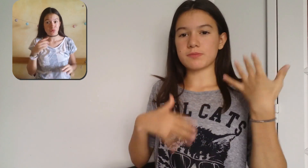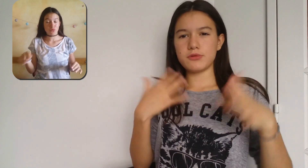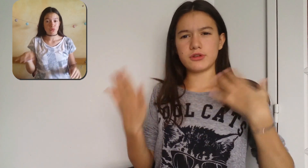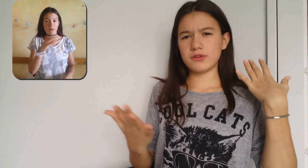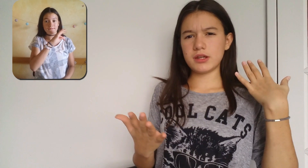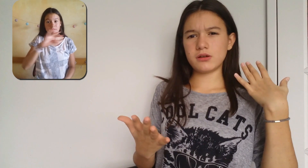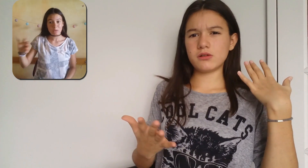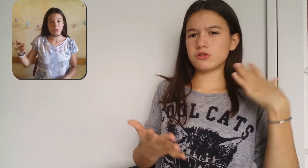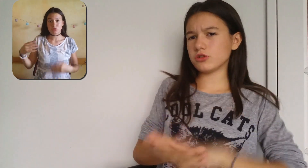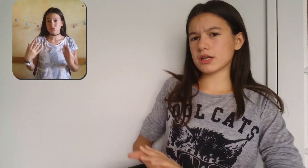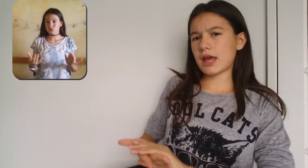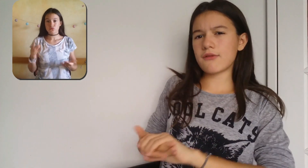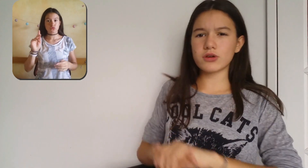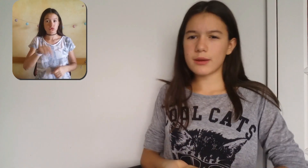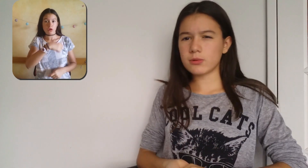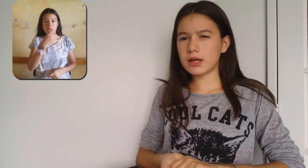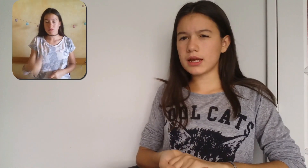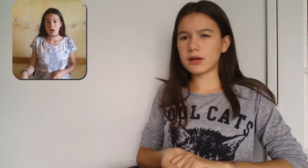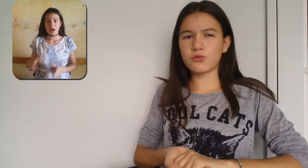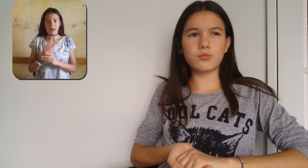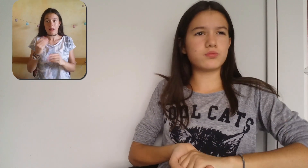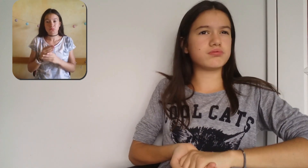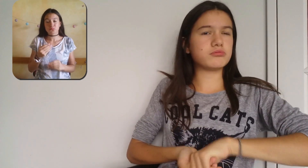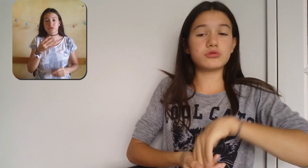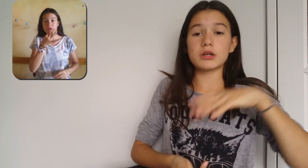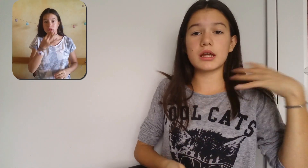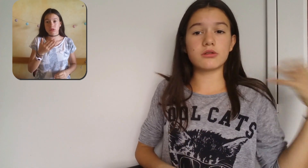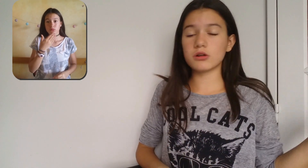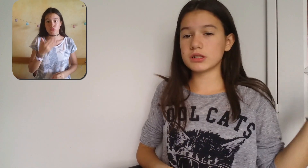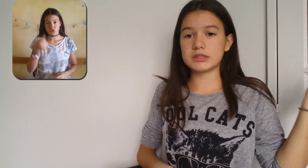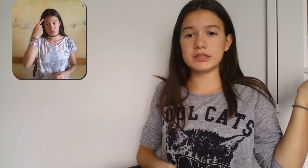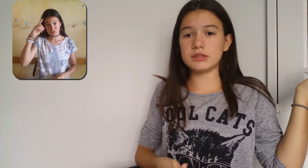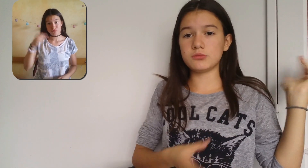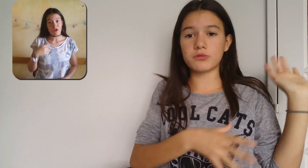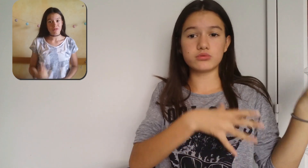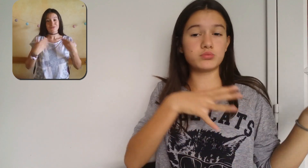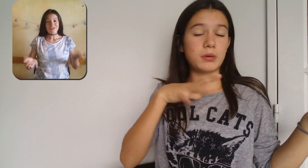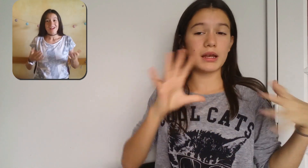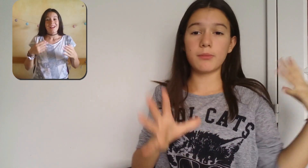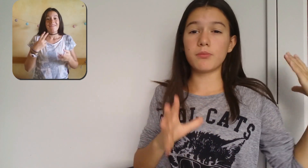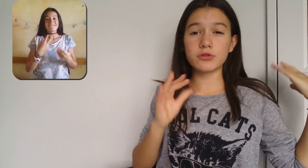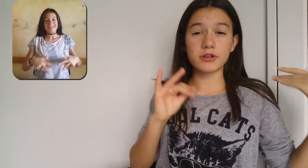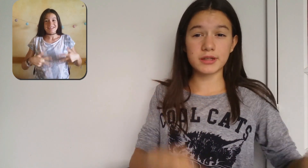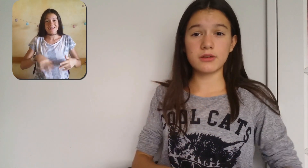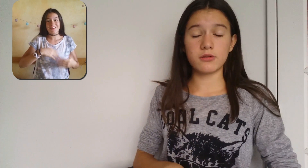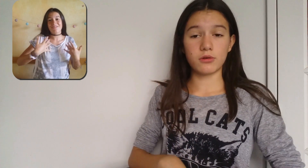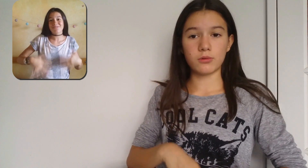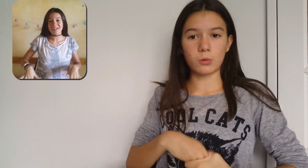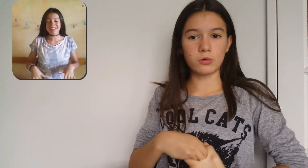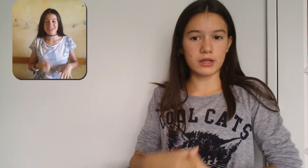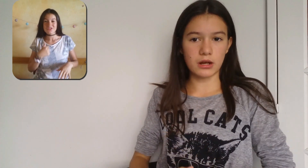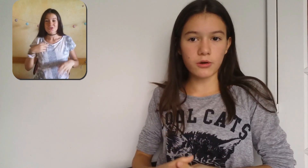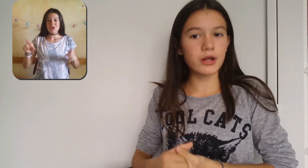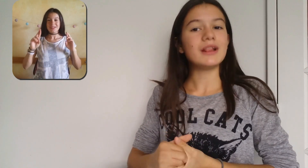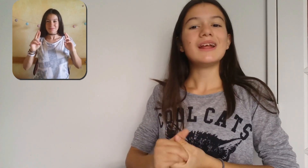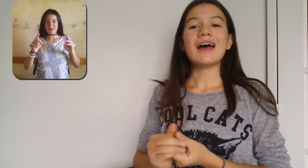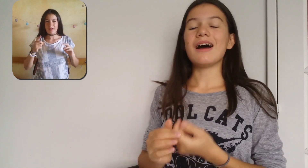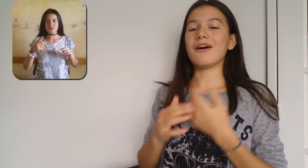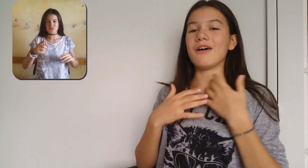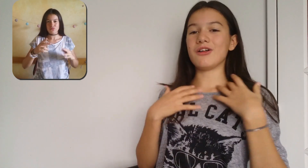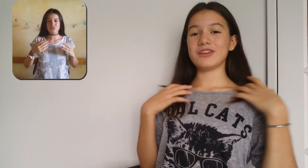que je fasse plus de vidéos, tutoriels, vocabulaire ou tutoriels langue des signes pour vous parler un peu plus en détail de cette